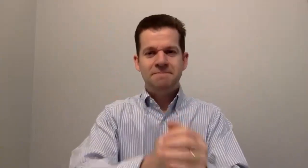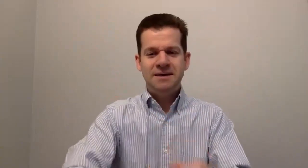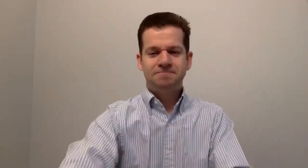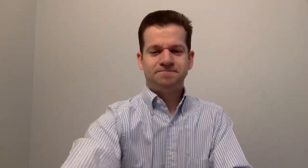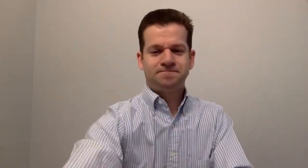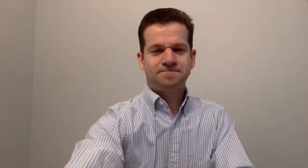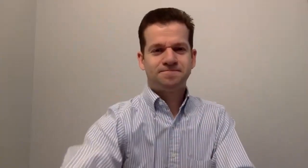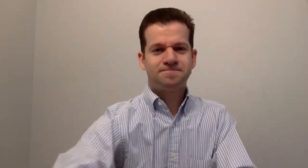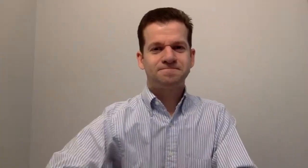Amém.